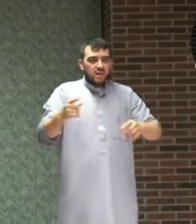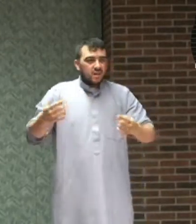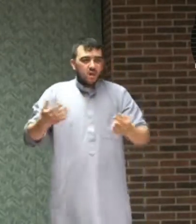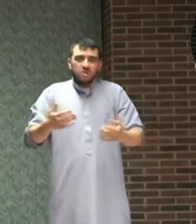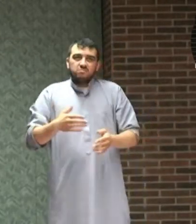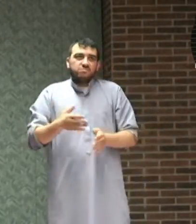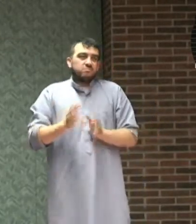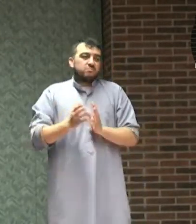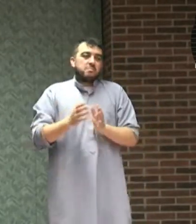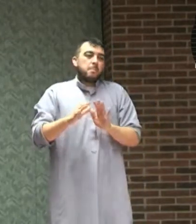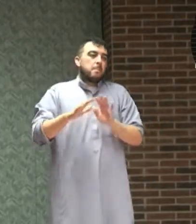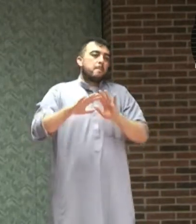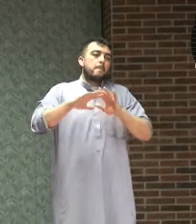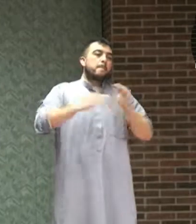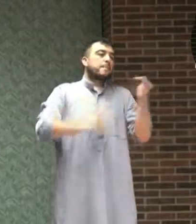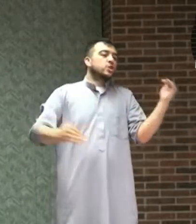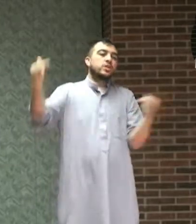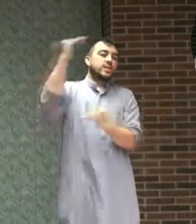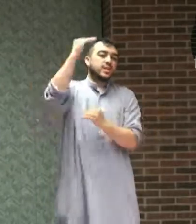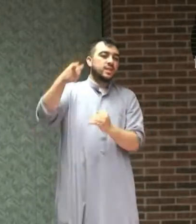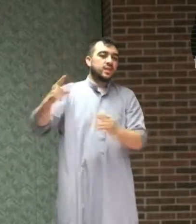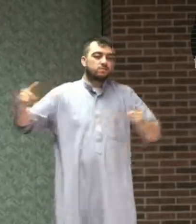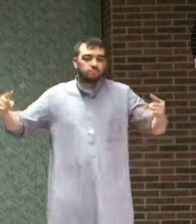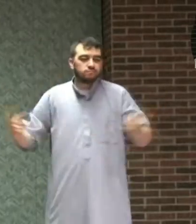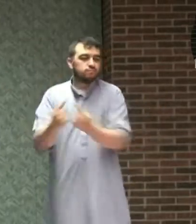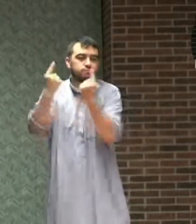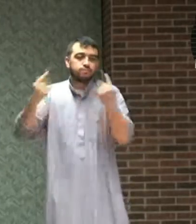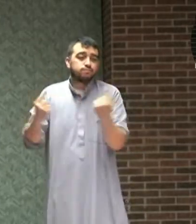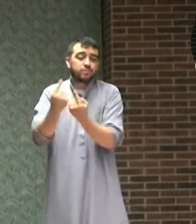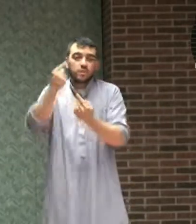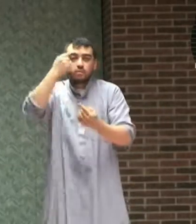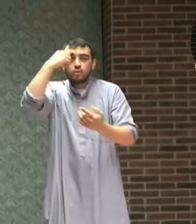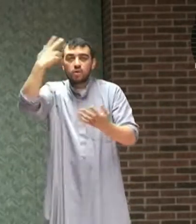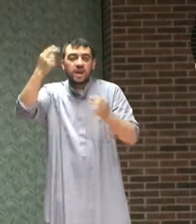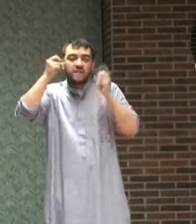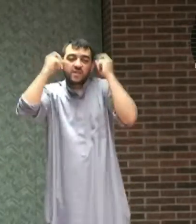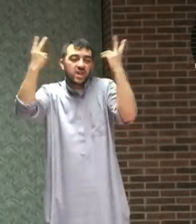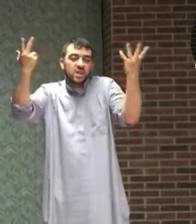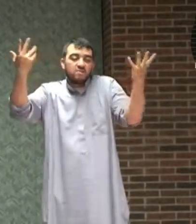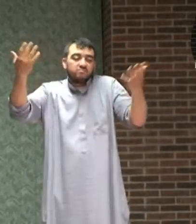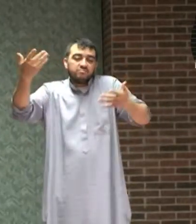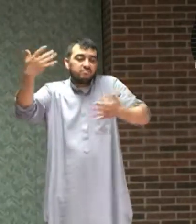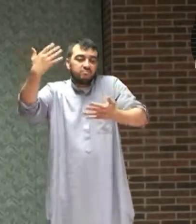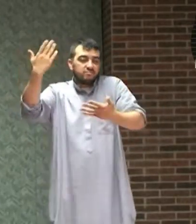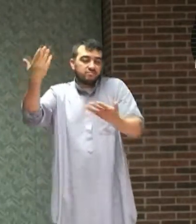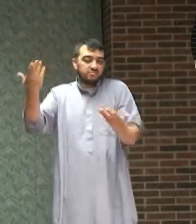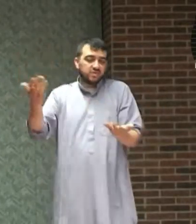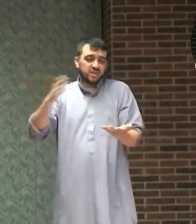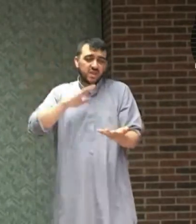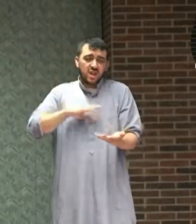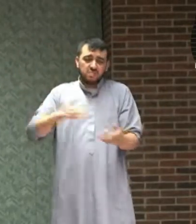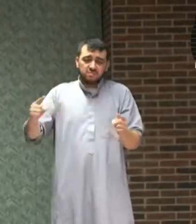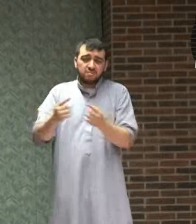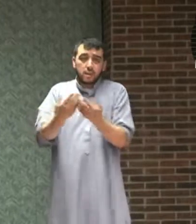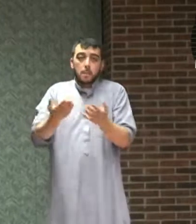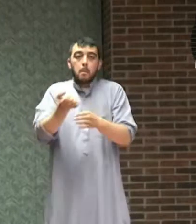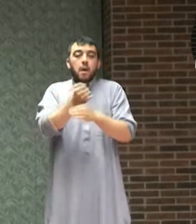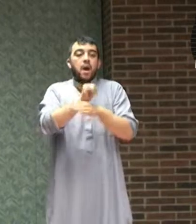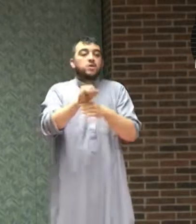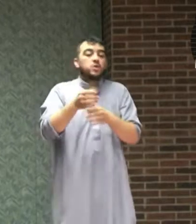qui a son jugement personnel. Mais dans le cas où c'est des conflits, on va dire, de fréquentation, des conflits, par